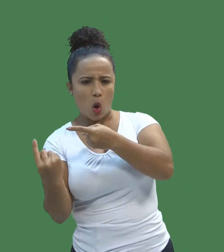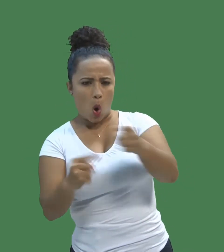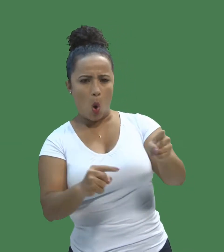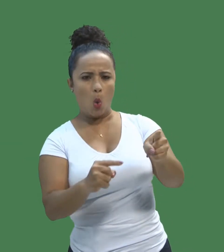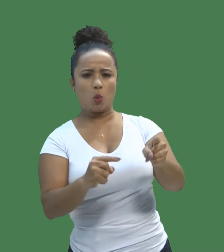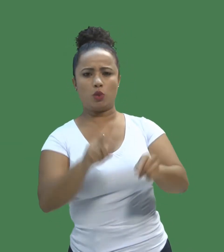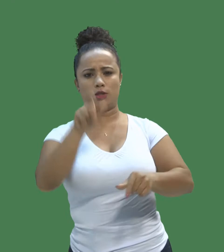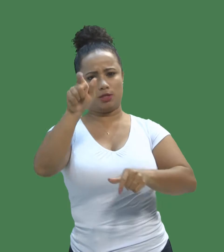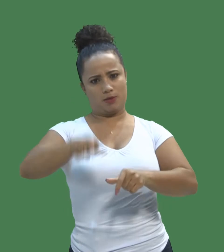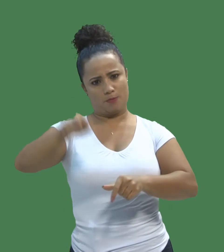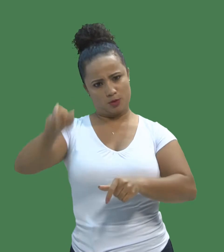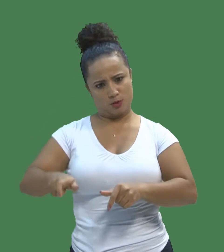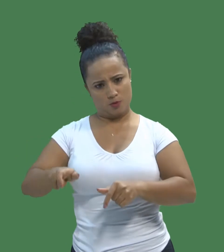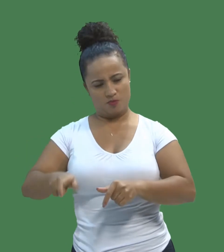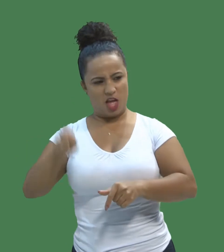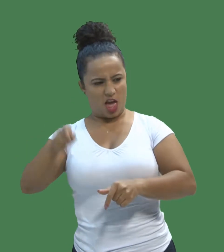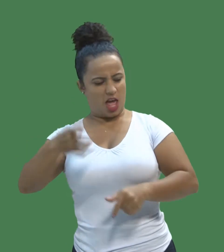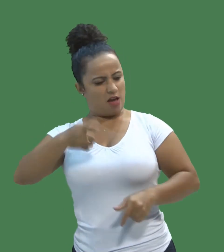autoritários.